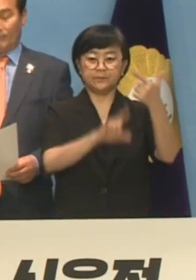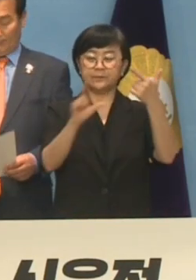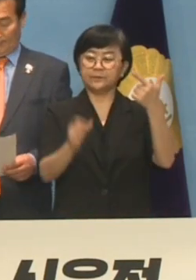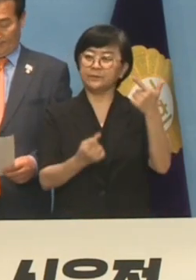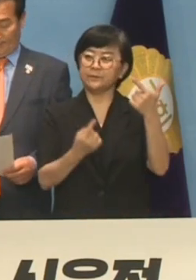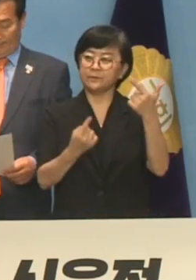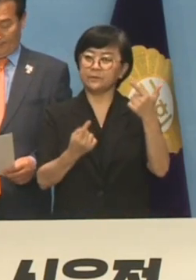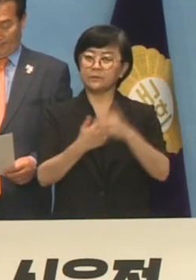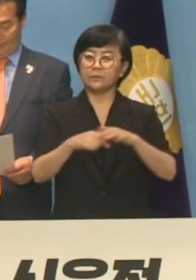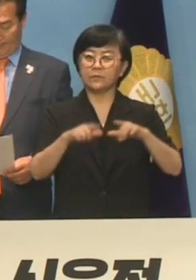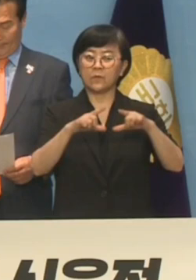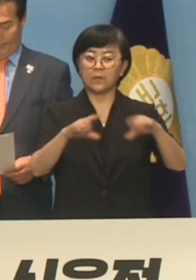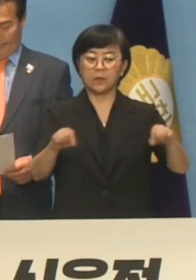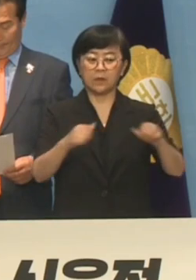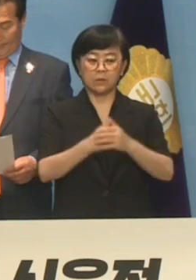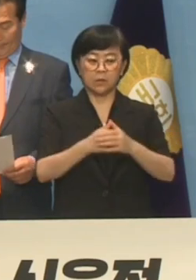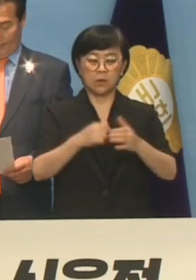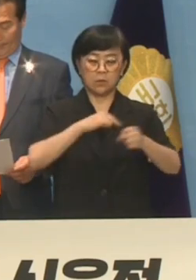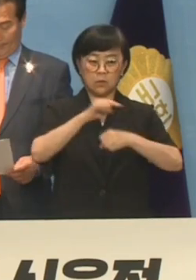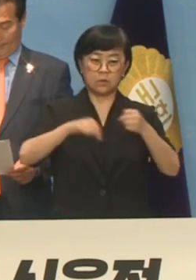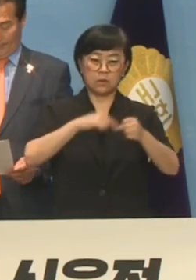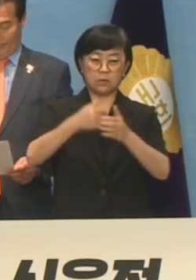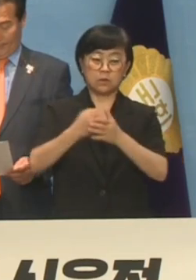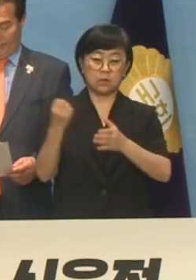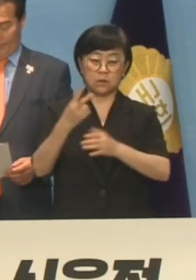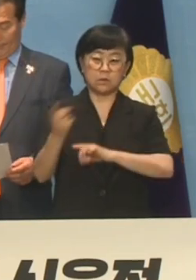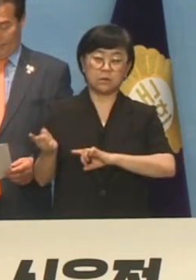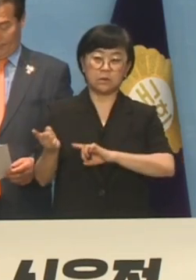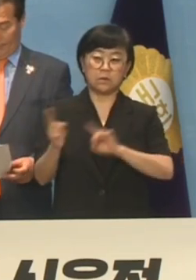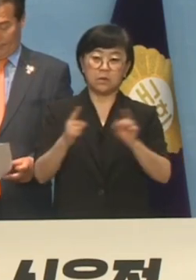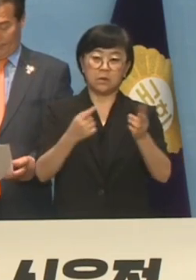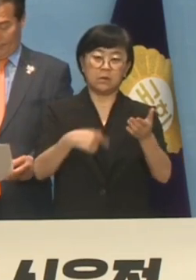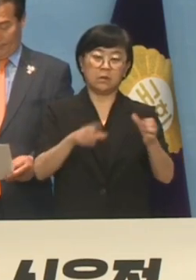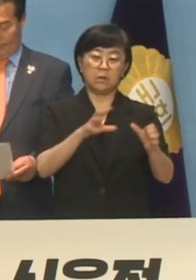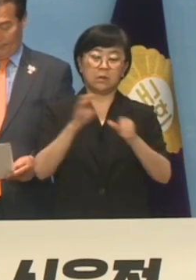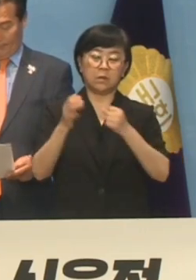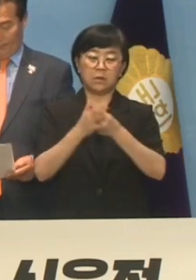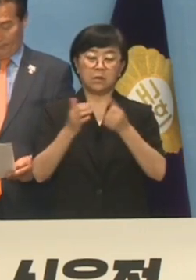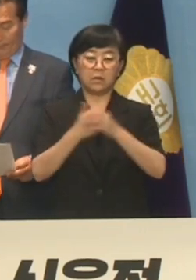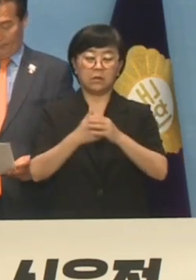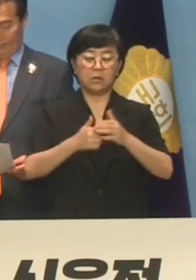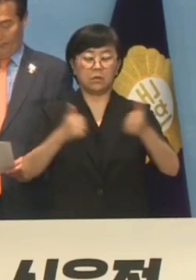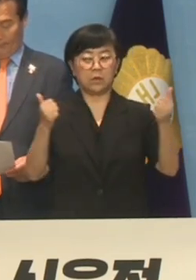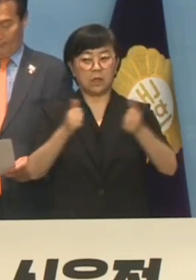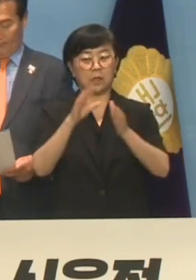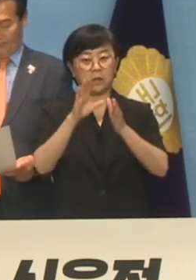1일 일본 원전제로 재생에너지 100회 국회의원 모임 주간